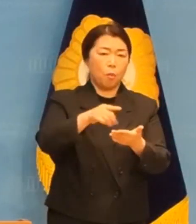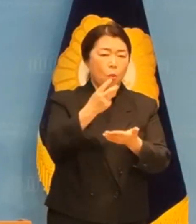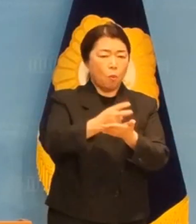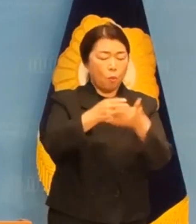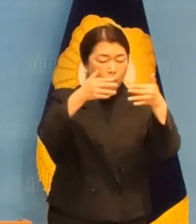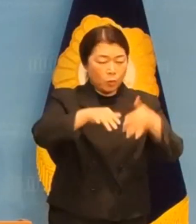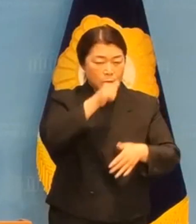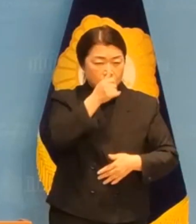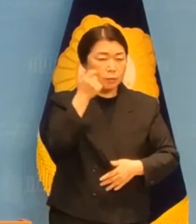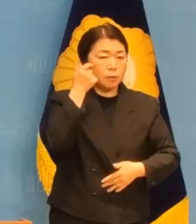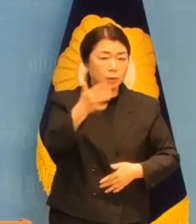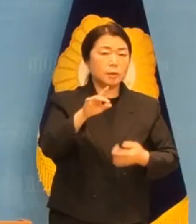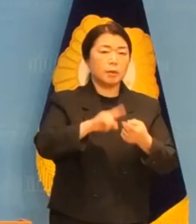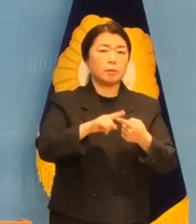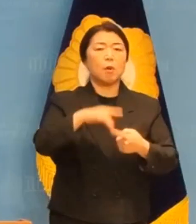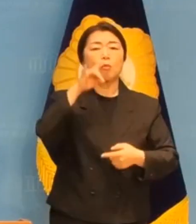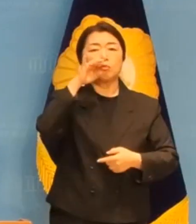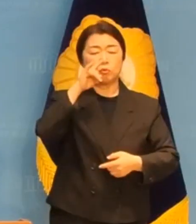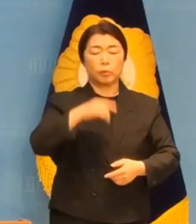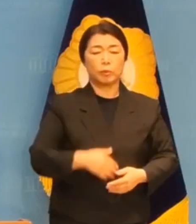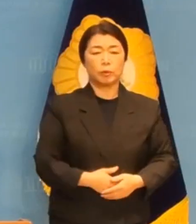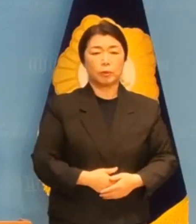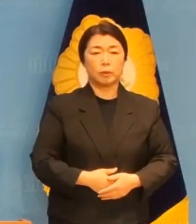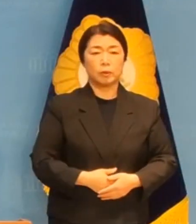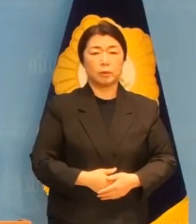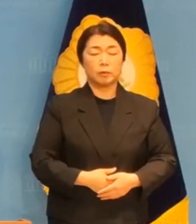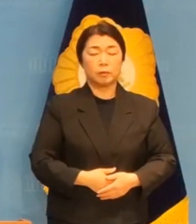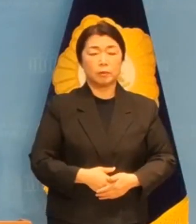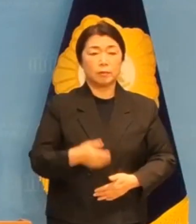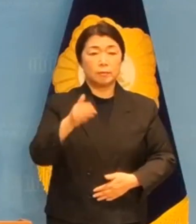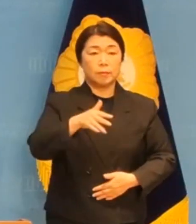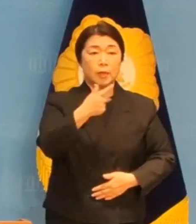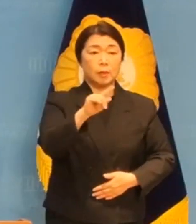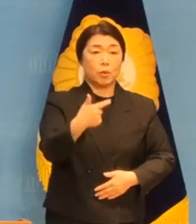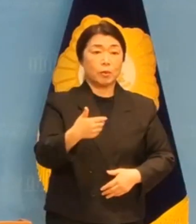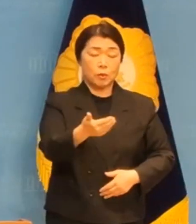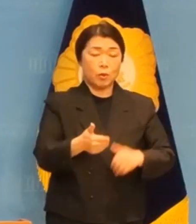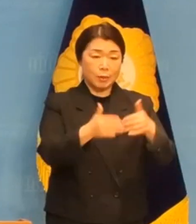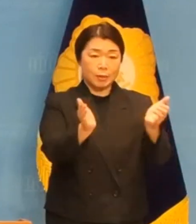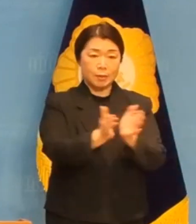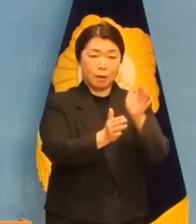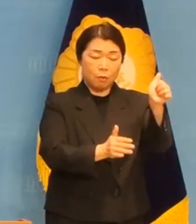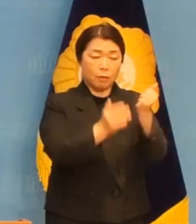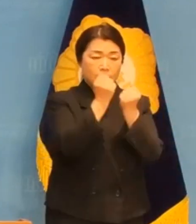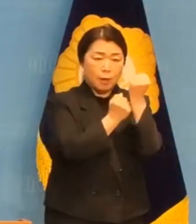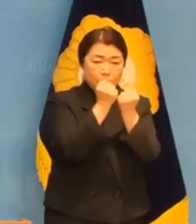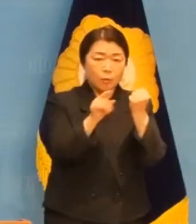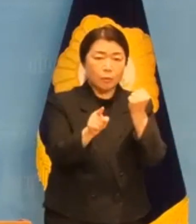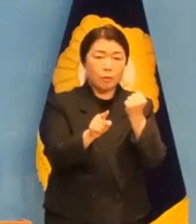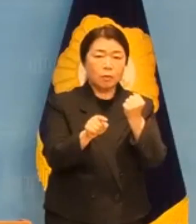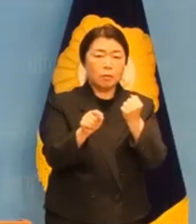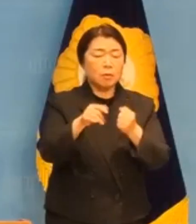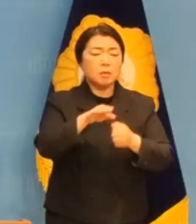핵심입니다. 그러나 전재수 전 장관의 해명은 정확히 그 본질을 벗어납니다.